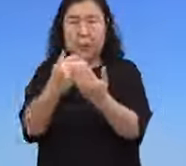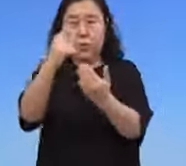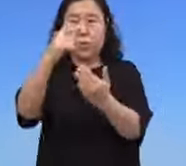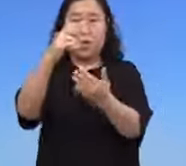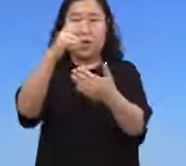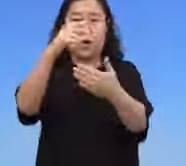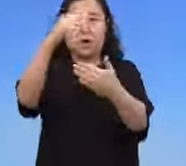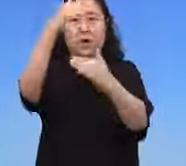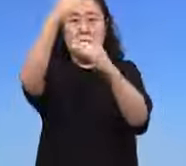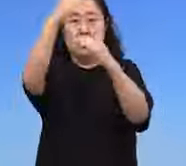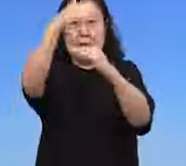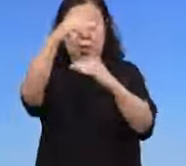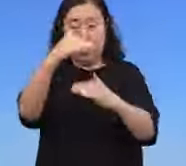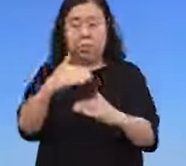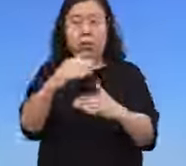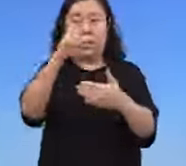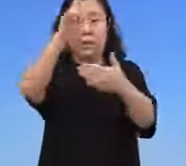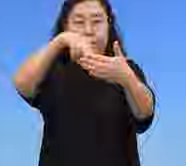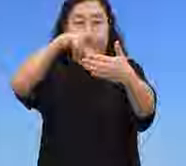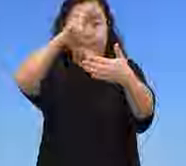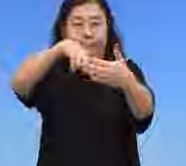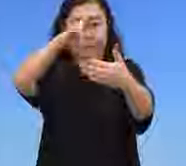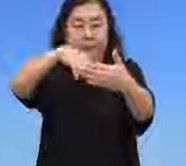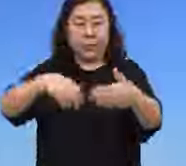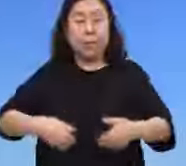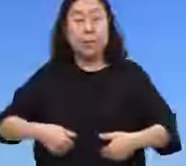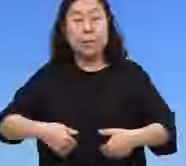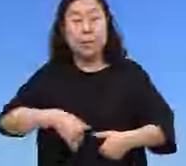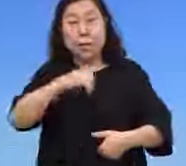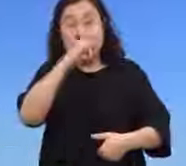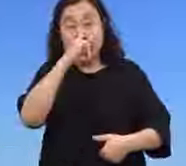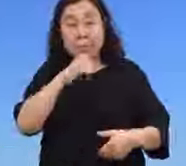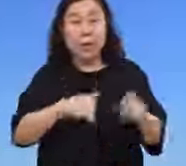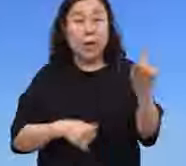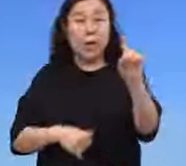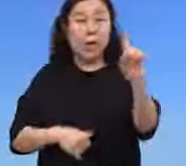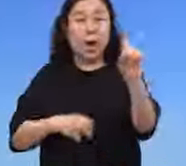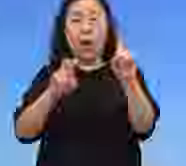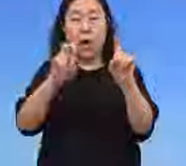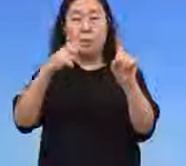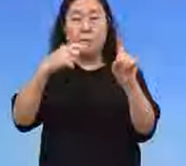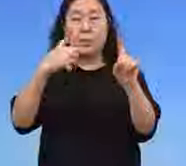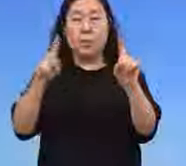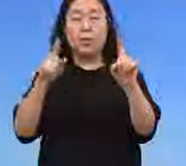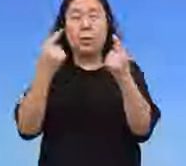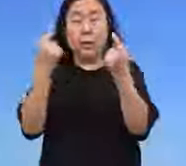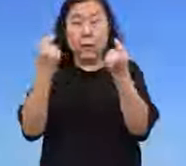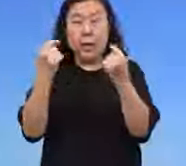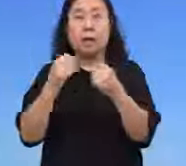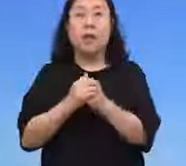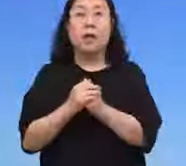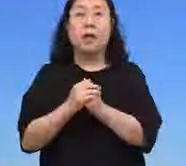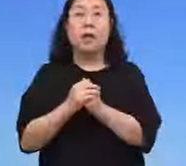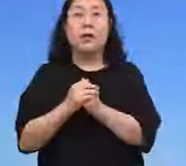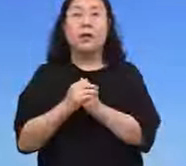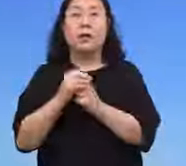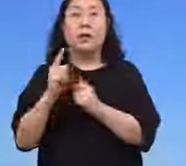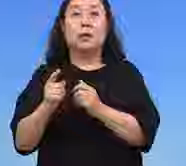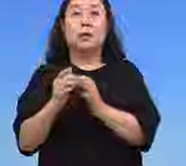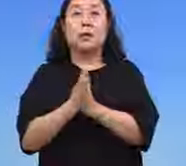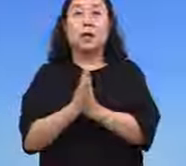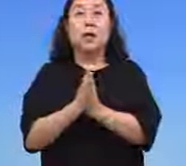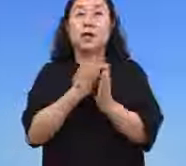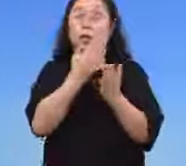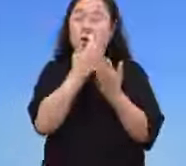흐름으로 읽으셔야 된다는 말씀을 종종 드리는데요. 이 열무나 비유도 마찬가지입니다. 그래서 이제 열무나 비유를